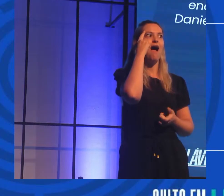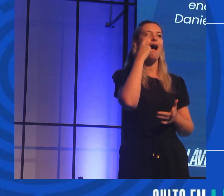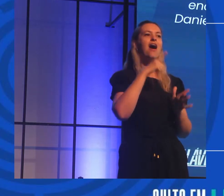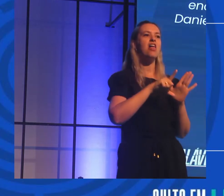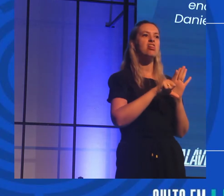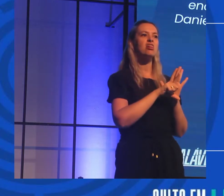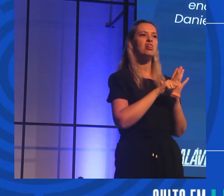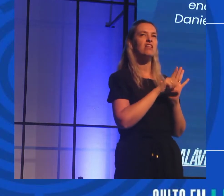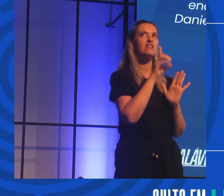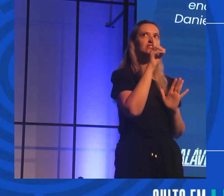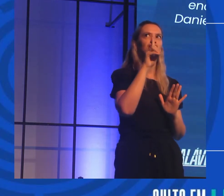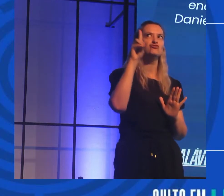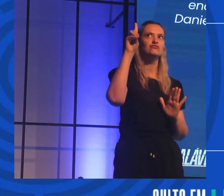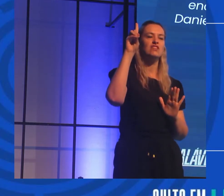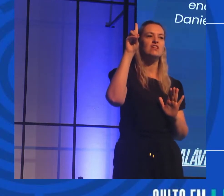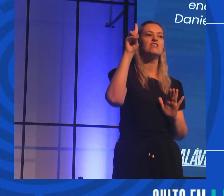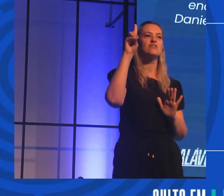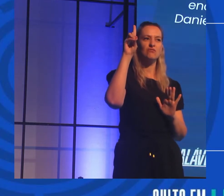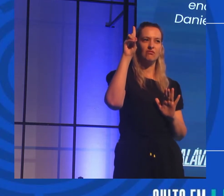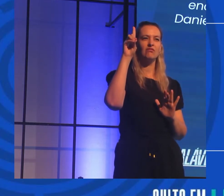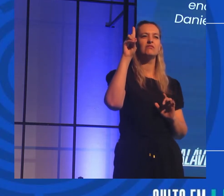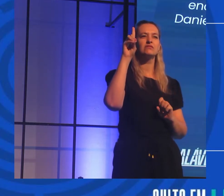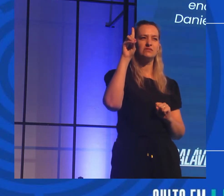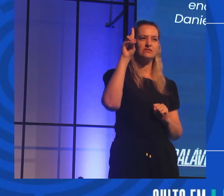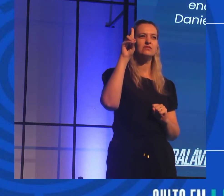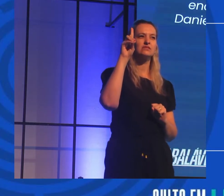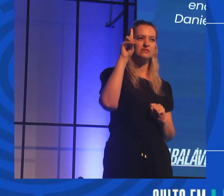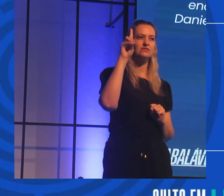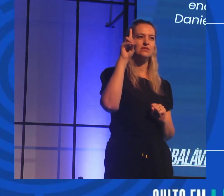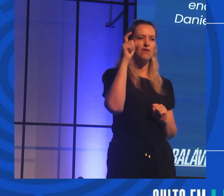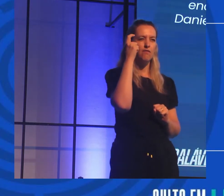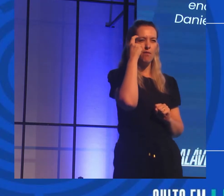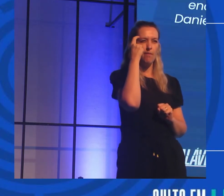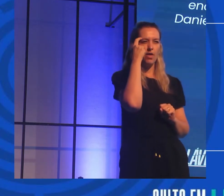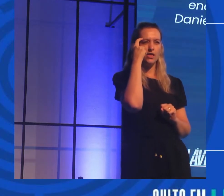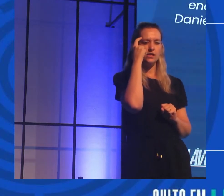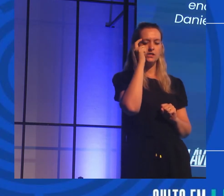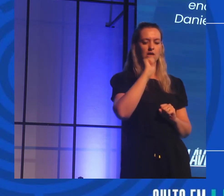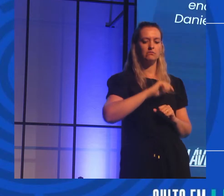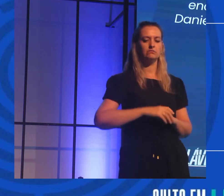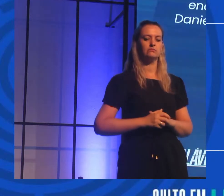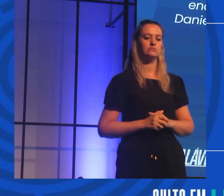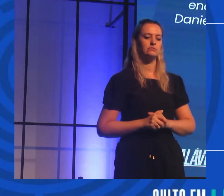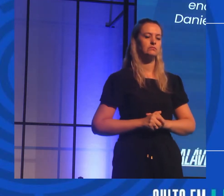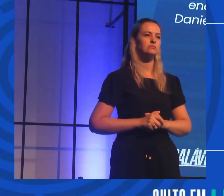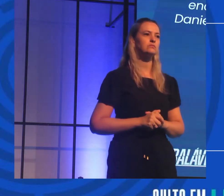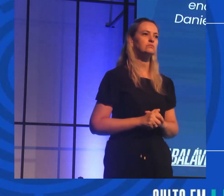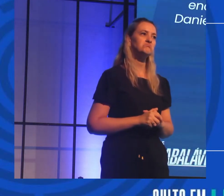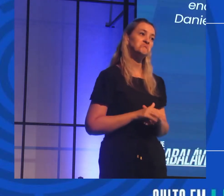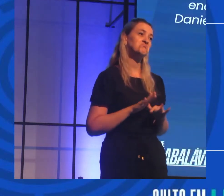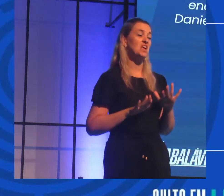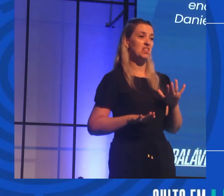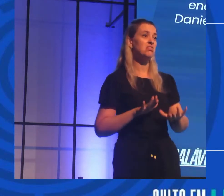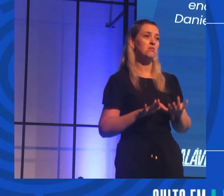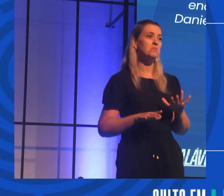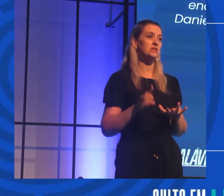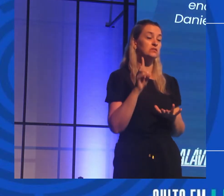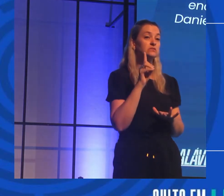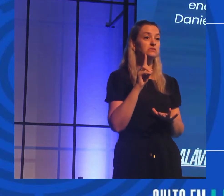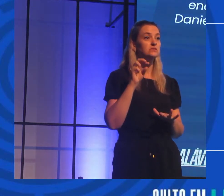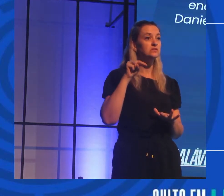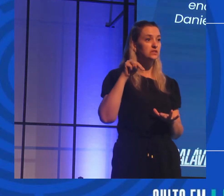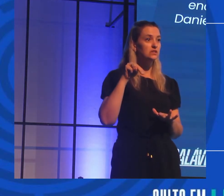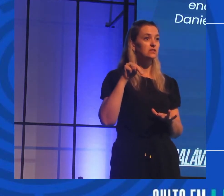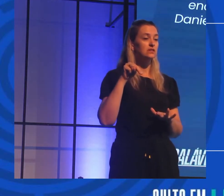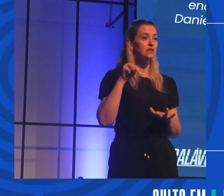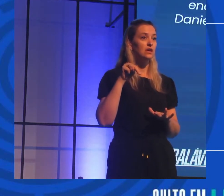Deus dele. Talvez você lê a primeira vez esse texto, parece assim: talvez ele não está honrando a Deus, e aí nós